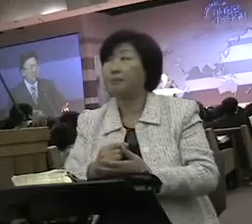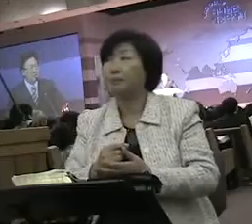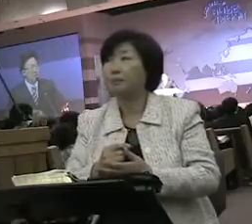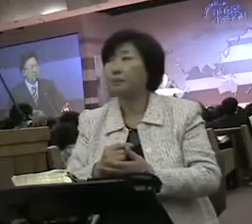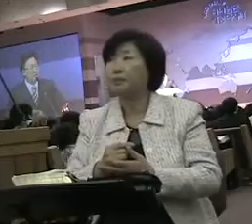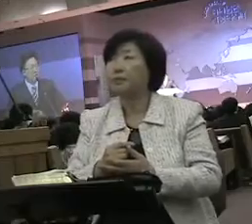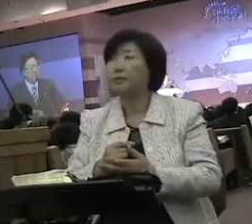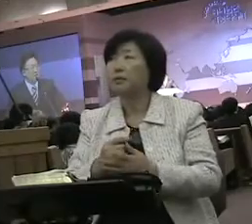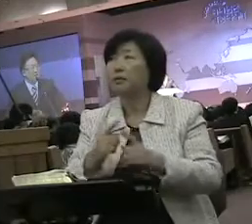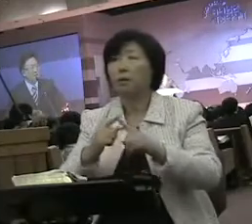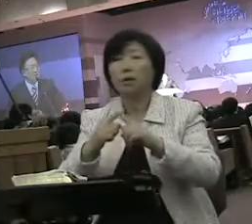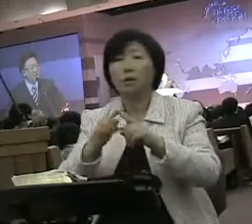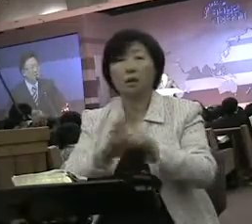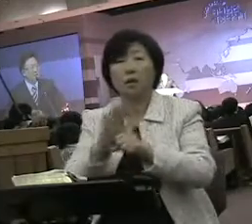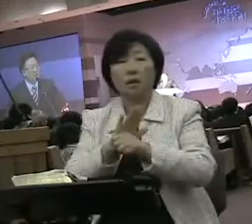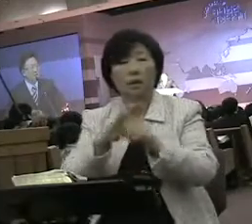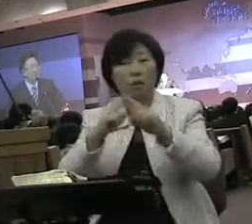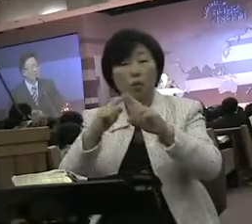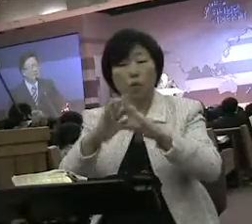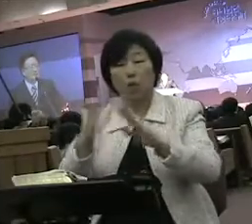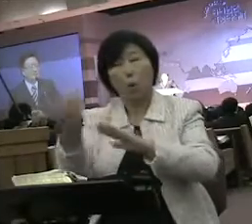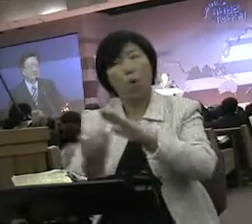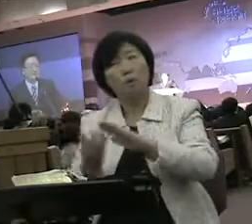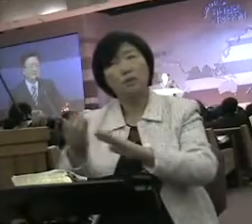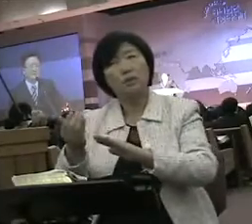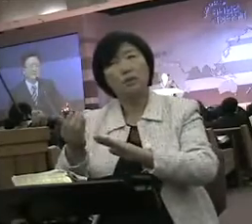여러분, 제가 저희 교회 오기 전까지